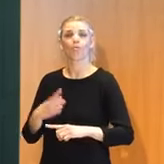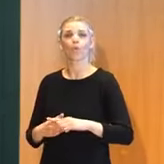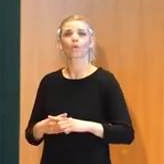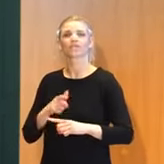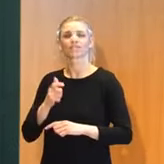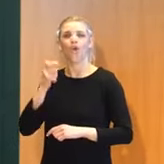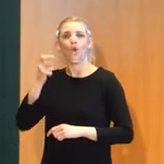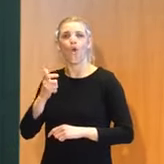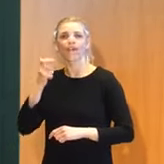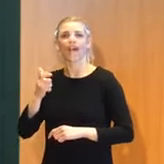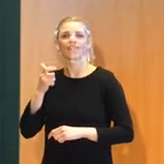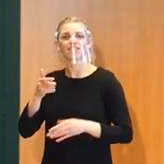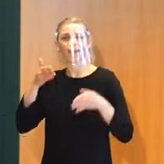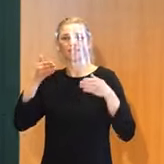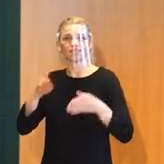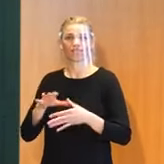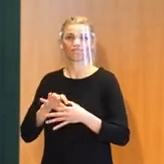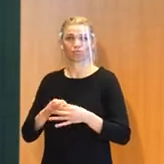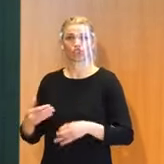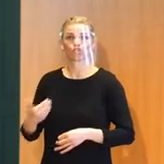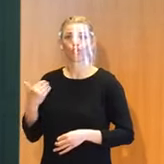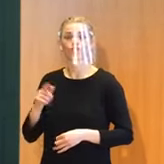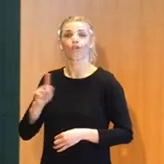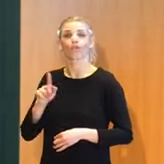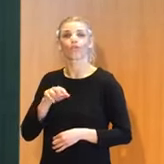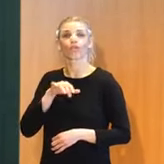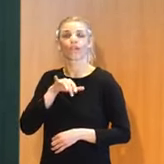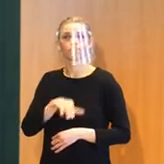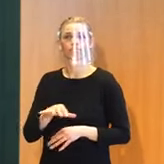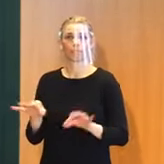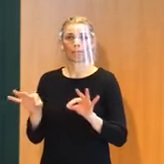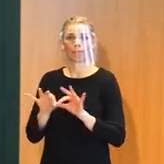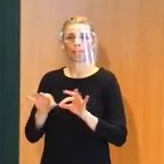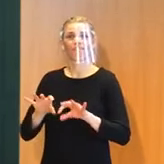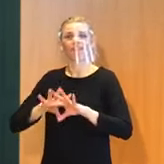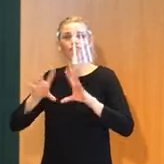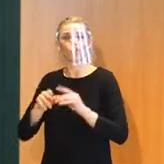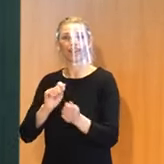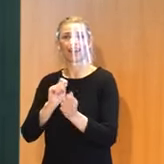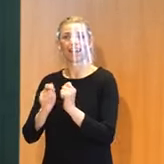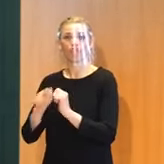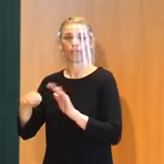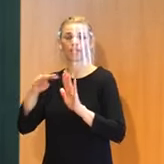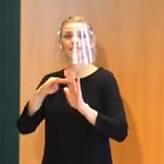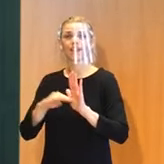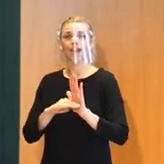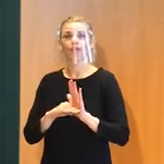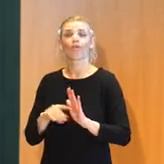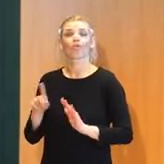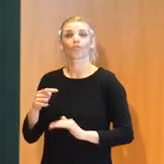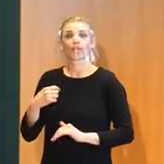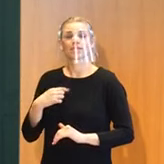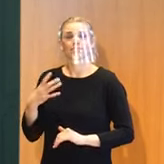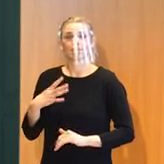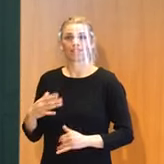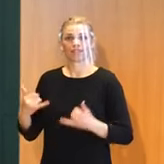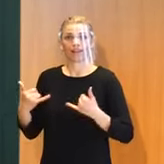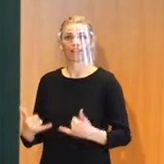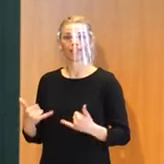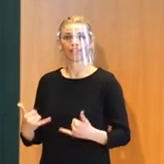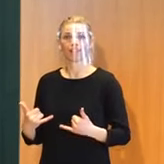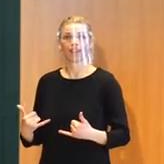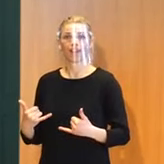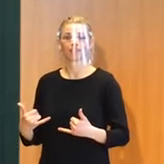profesným organizáciám v školstve, ktoré sa podielali na príprave všetkých reformných zákonov, ktoré by sme v súčasnej